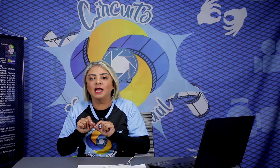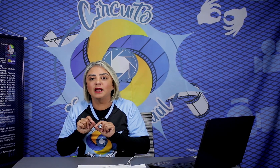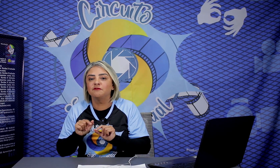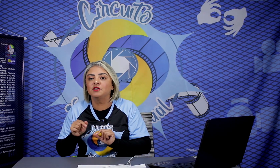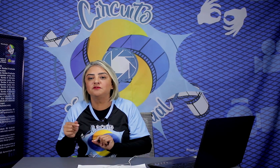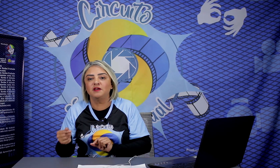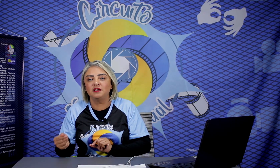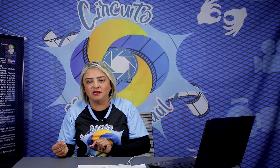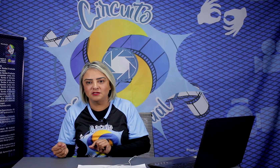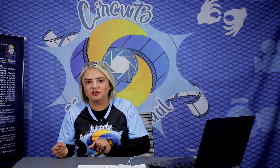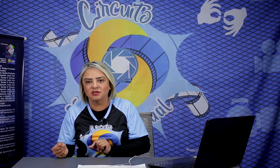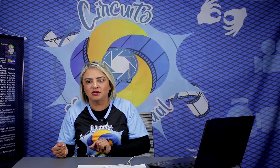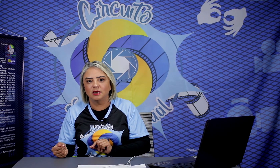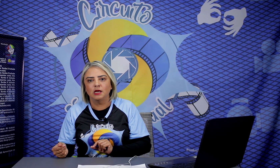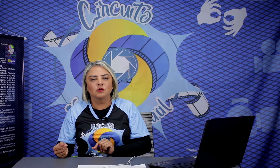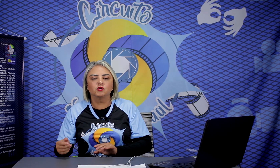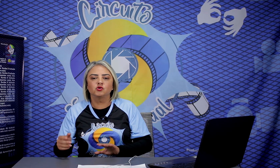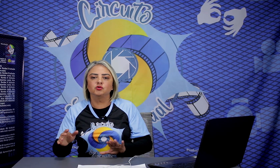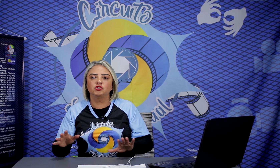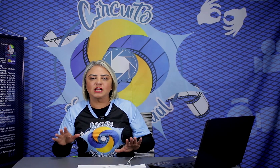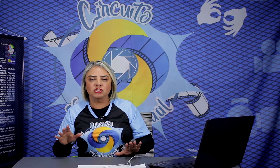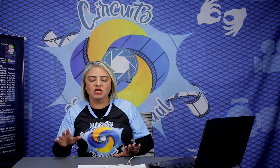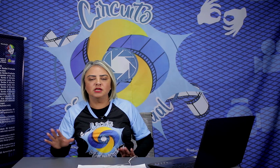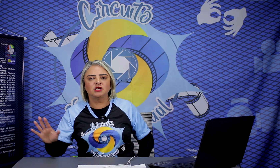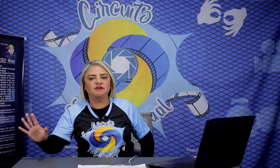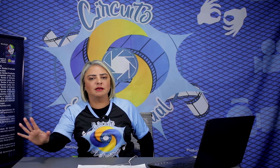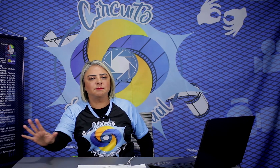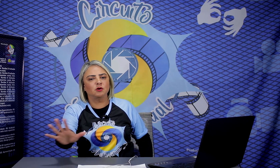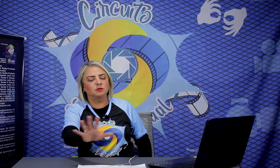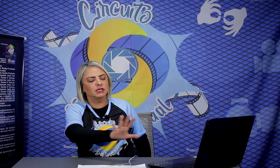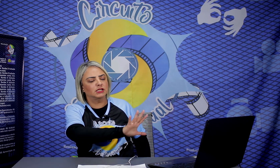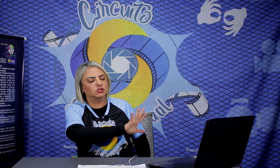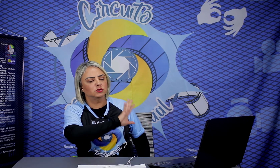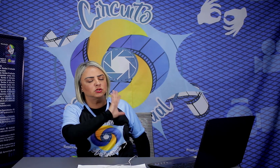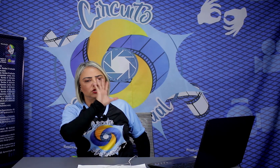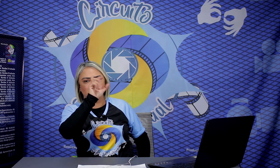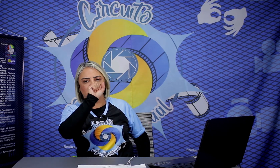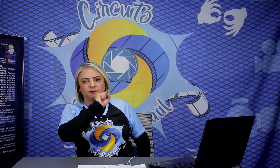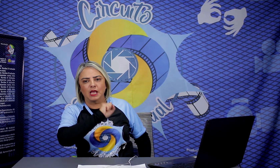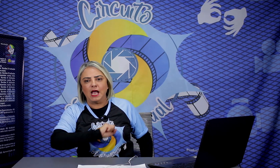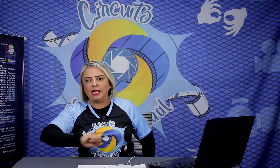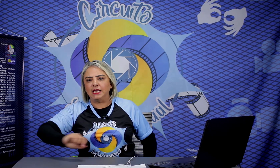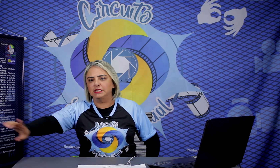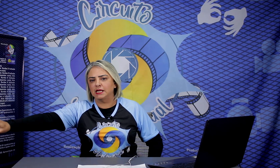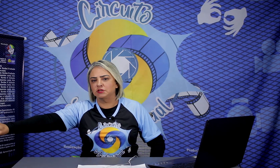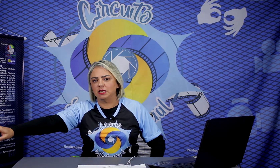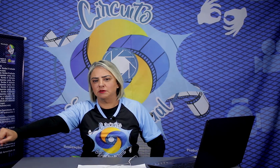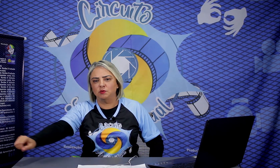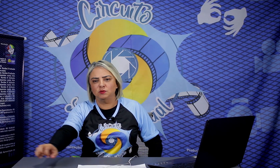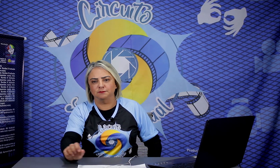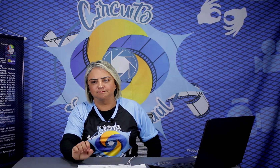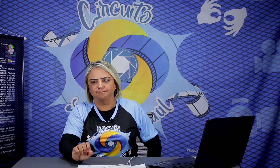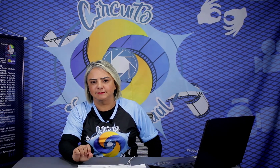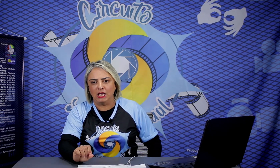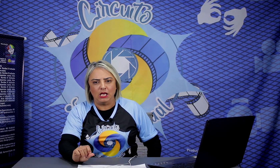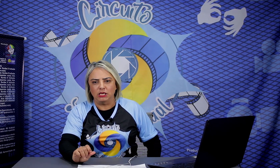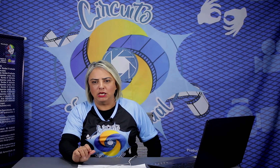foi diferente. O surdo já chega e já fala para a comunidade surda todinha. Aquele intérprete lá não é bom, não.